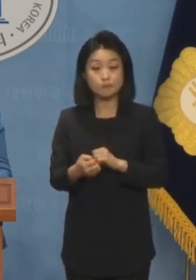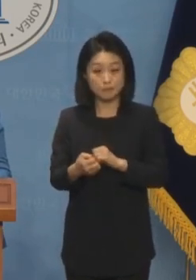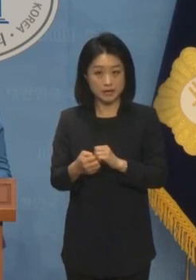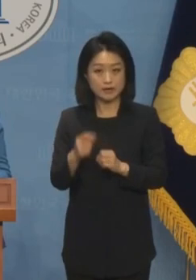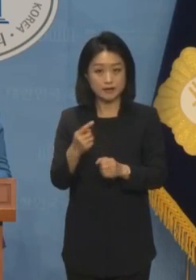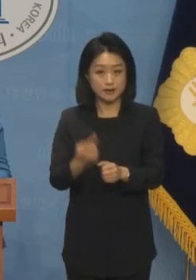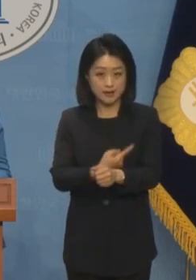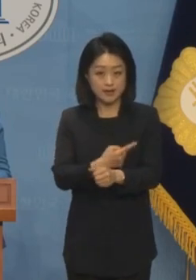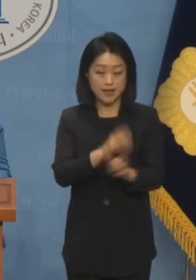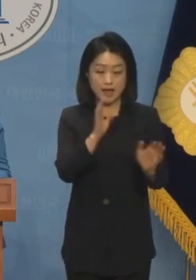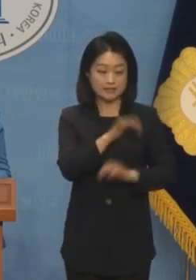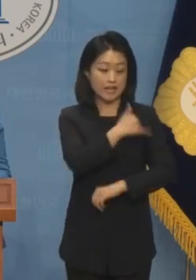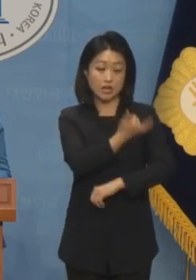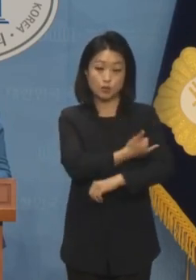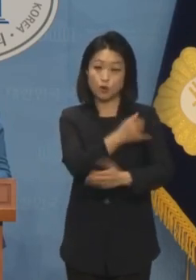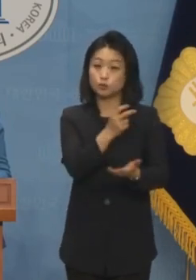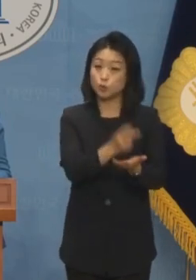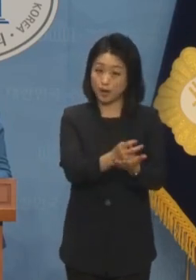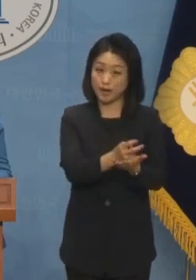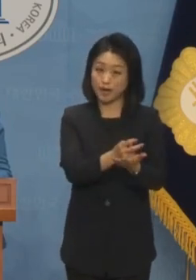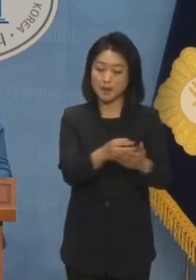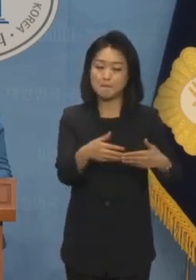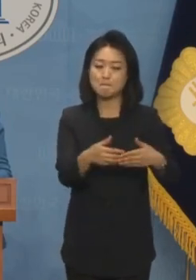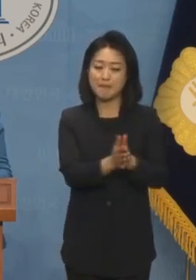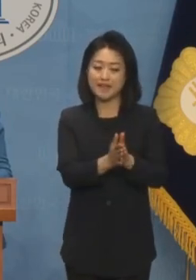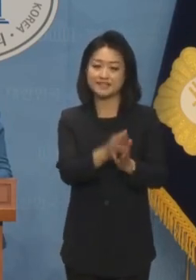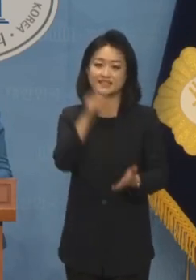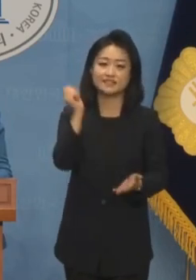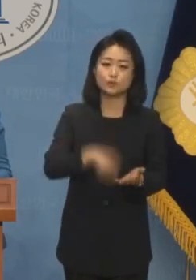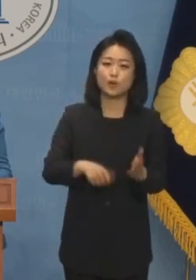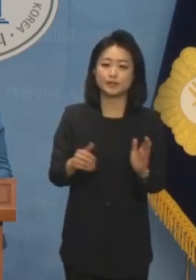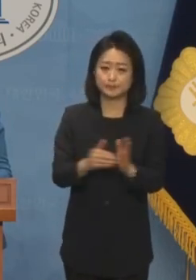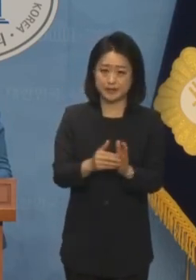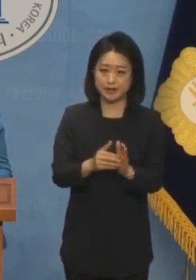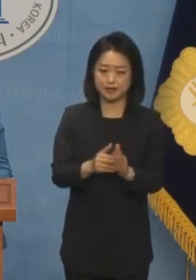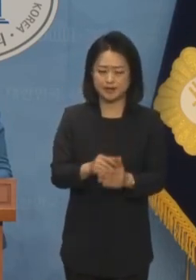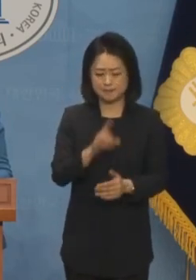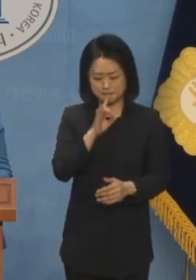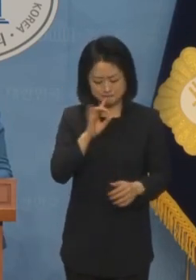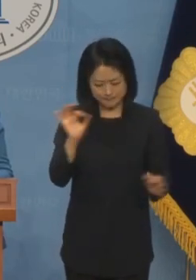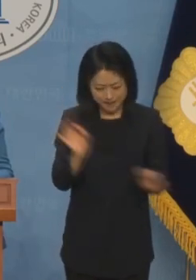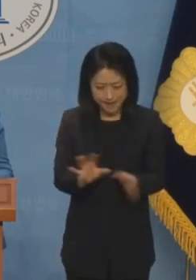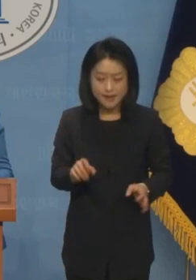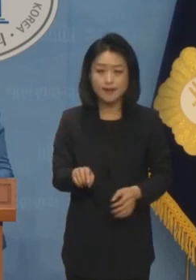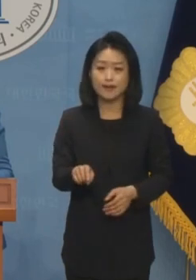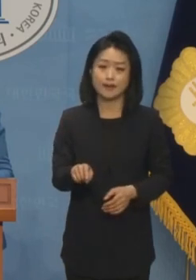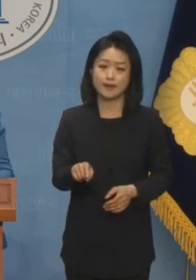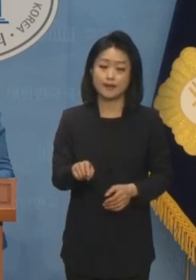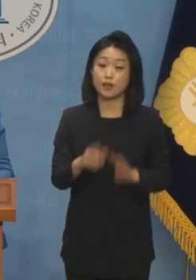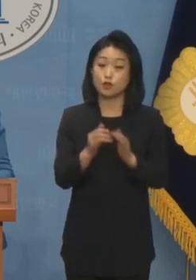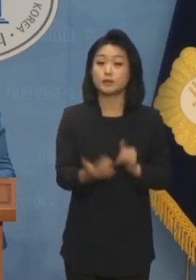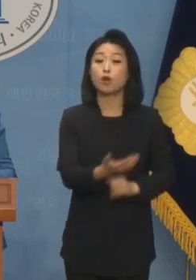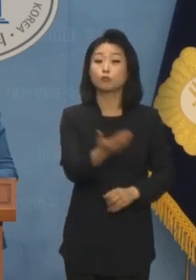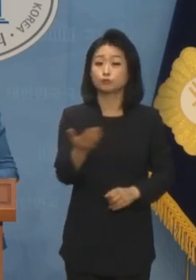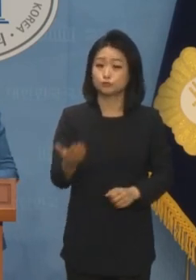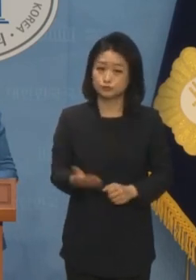이용해서 학생인권 조례를 폐지시켰다고 합니다. 있을 수가 없는 일입니다. 국민